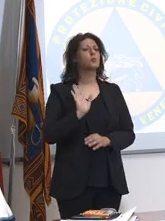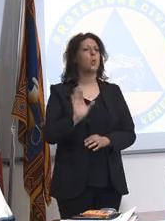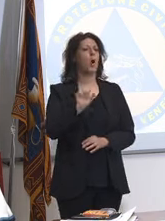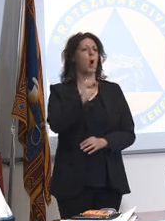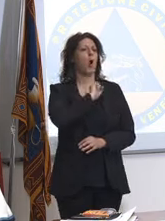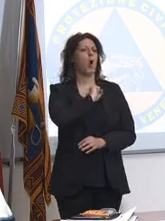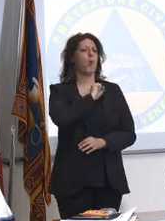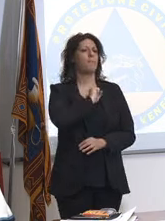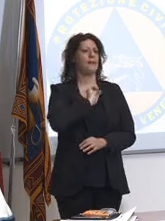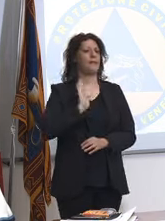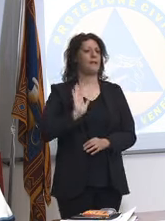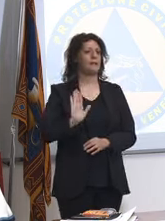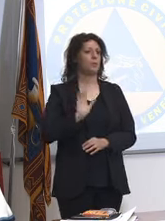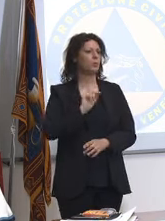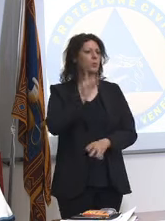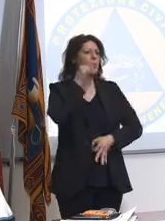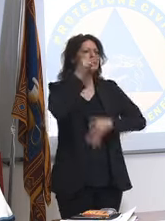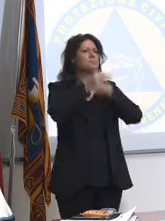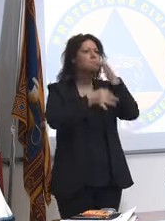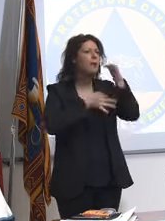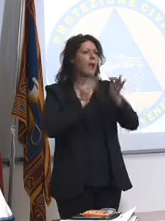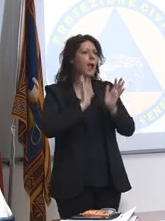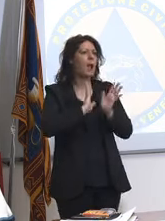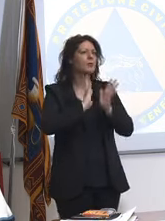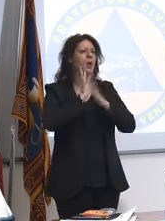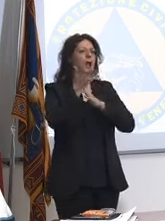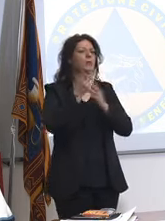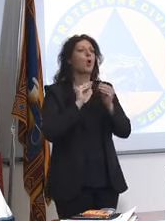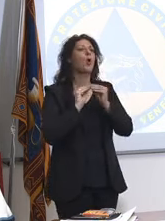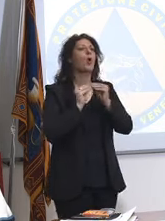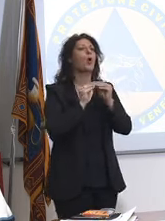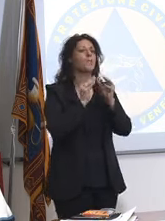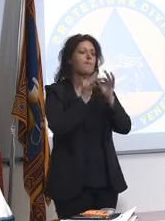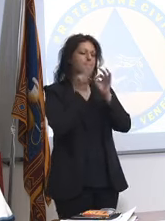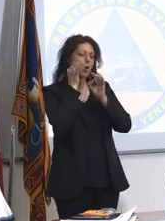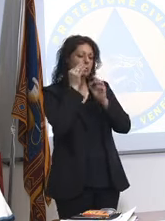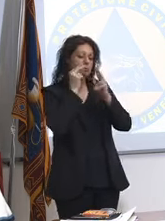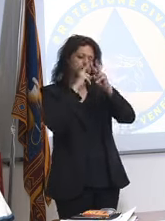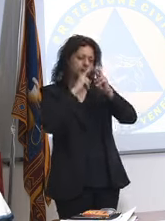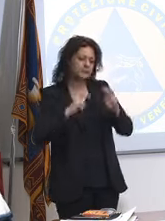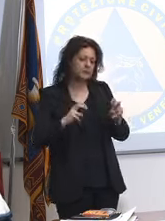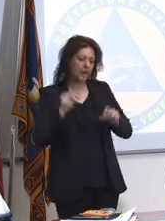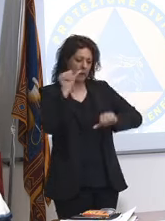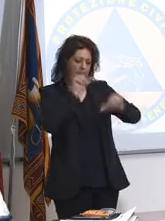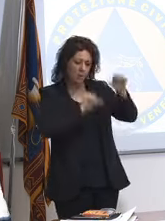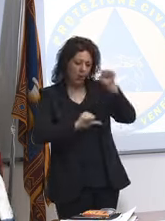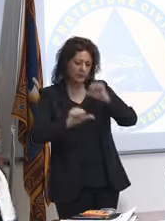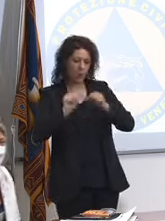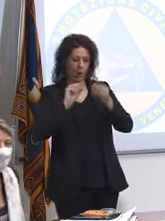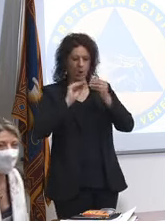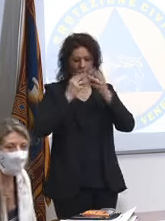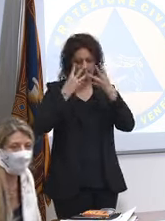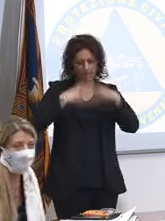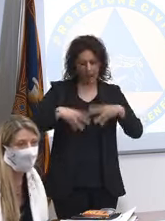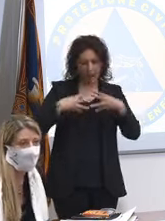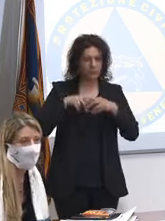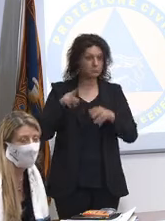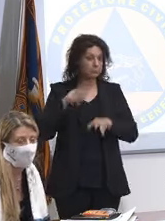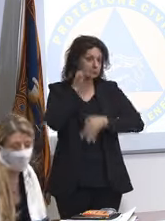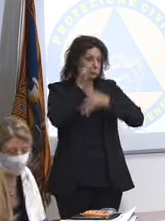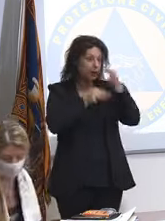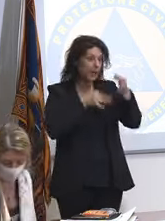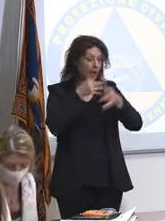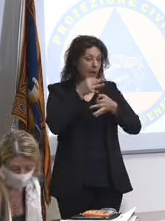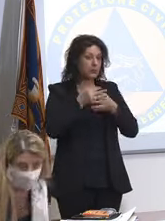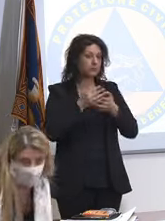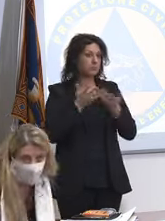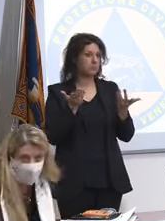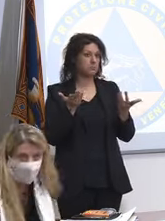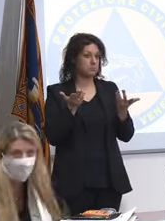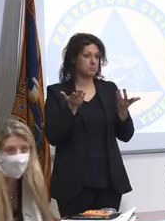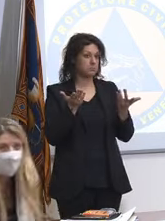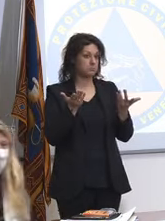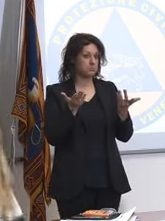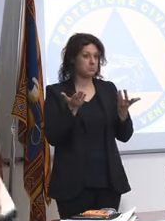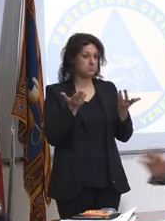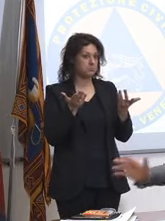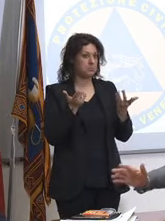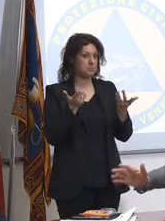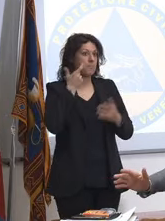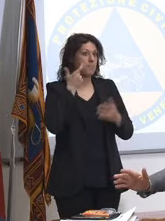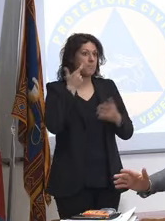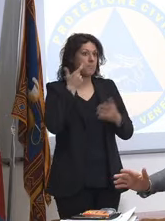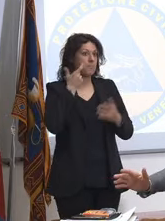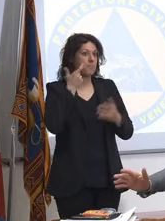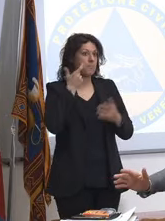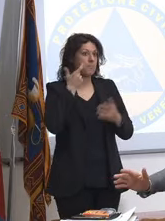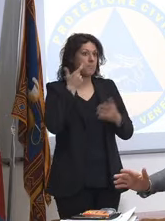parlare di come si fa un tampone, di come si smonta, di come si esalta, di come funziona l'estrattore, di quante pipettatrici ci vogliono, no, perché non è